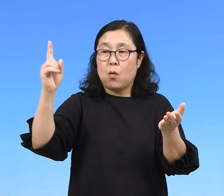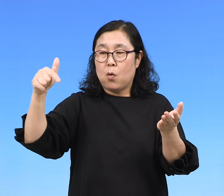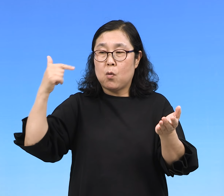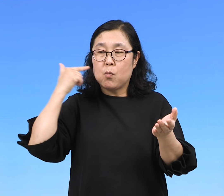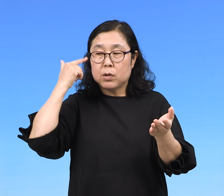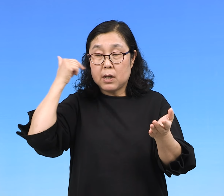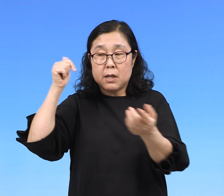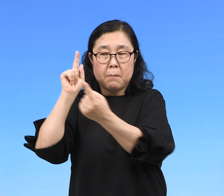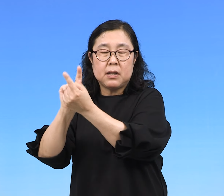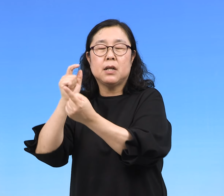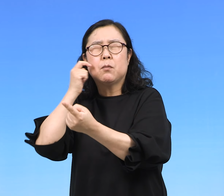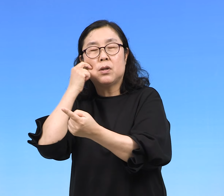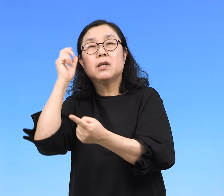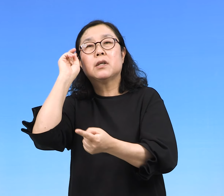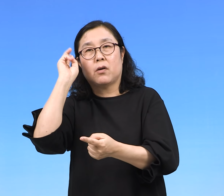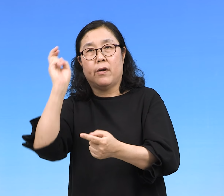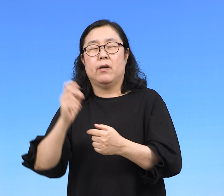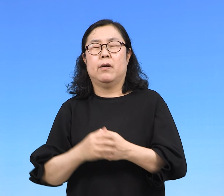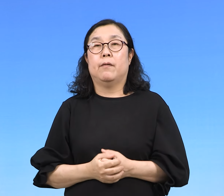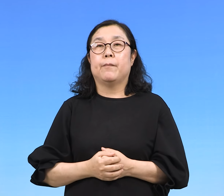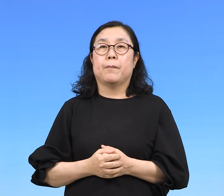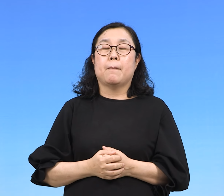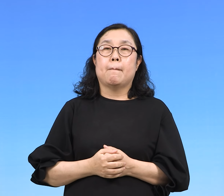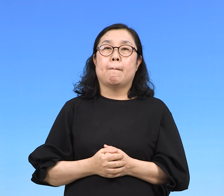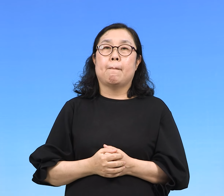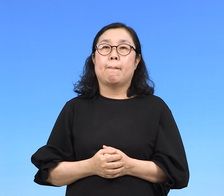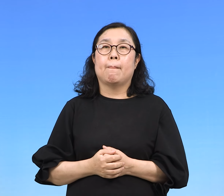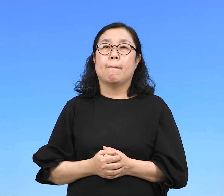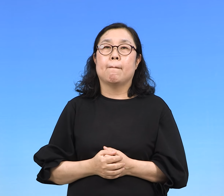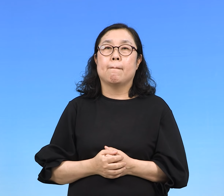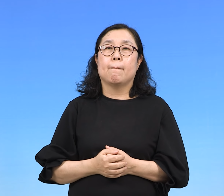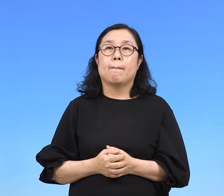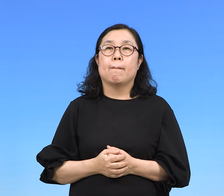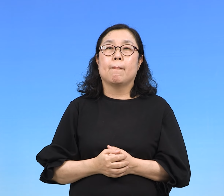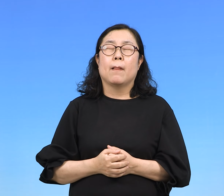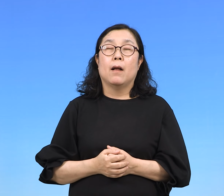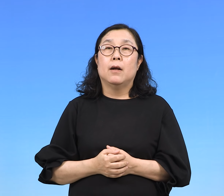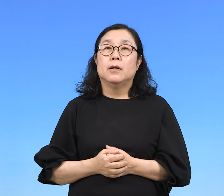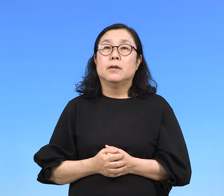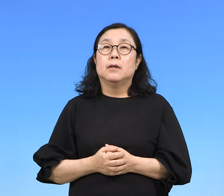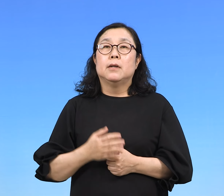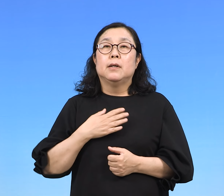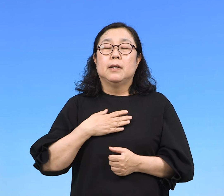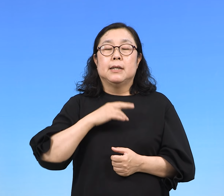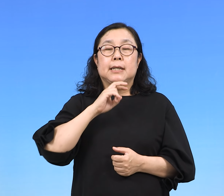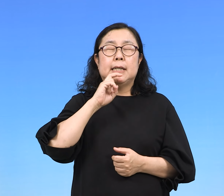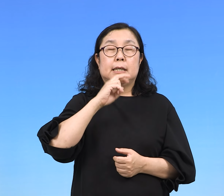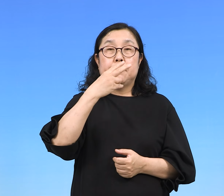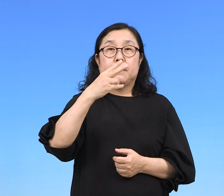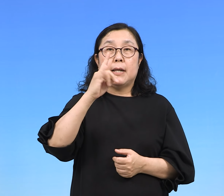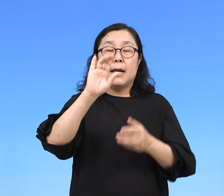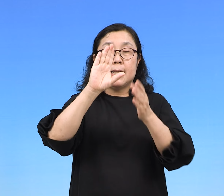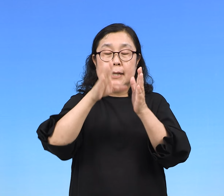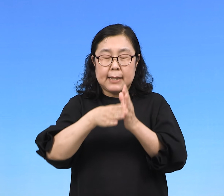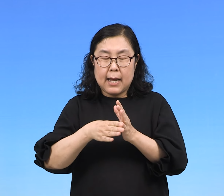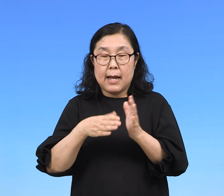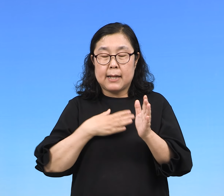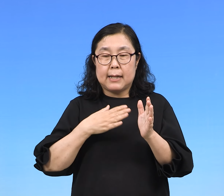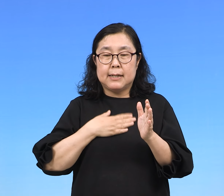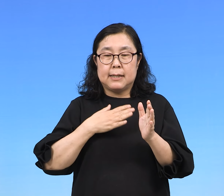들어가겠습니까? 참 하나님의 이 섭리가 늘 저에게 은혜가 되는데, 어쨌든 참 20대 순수할